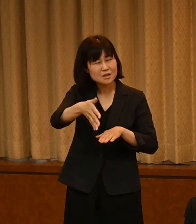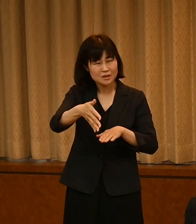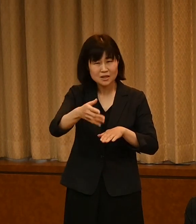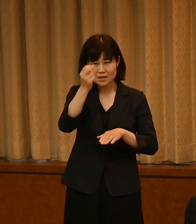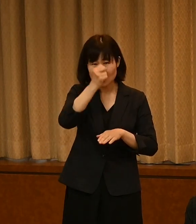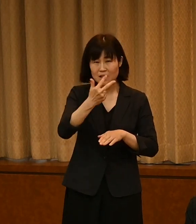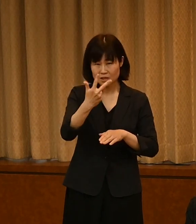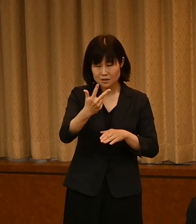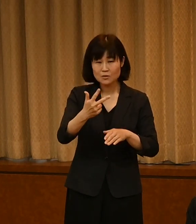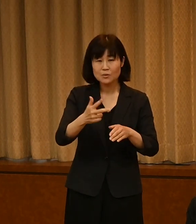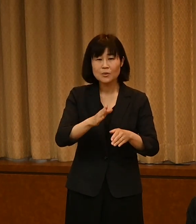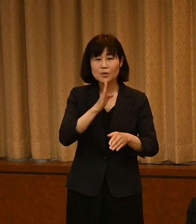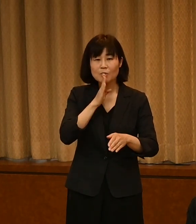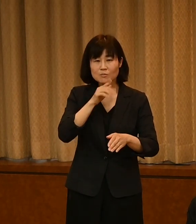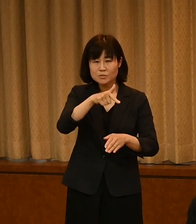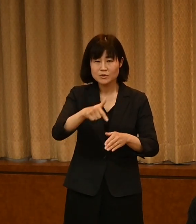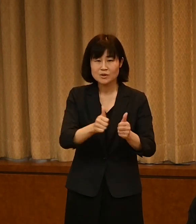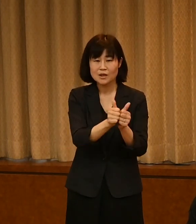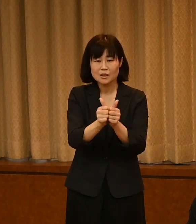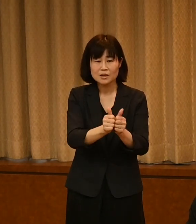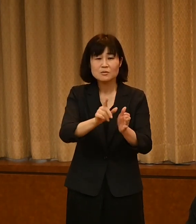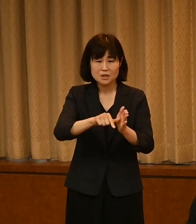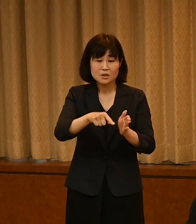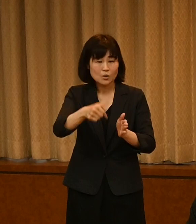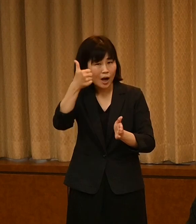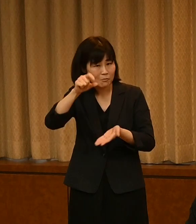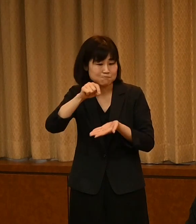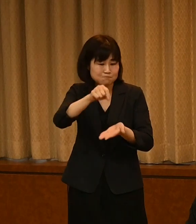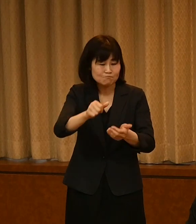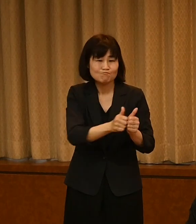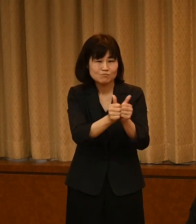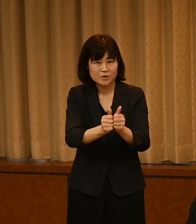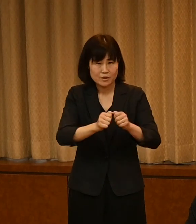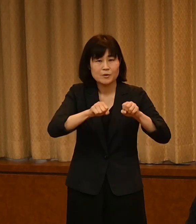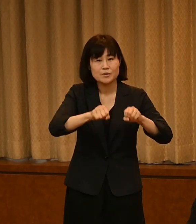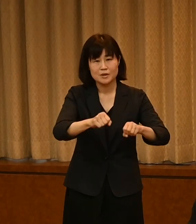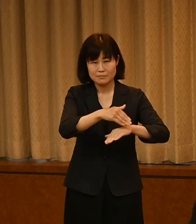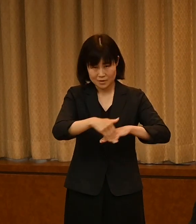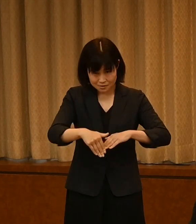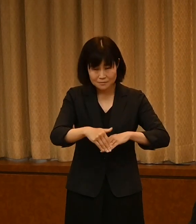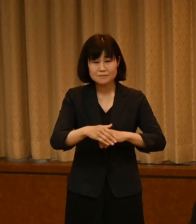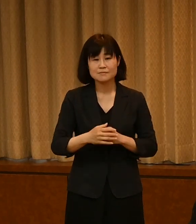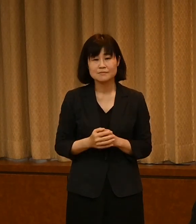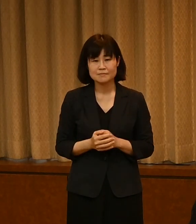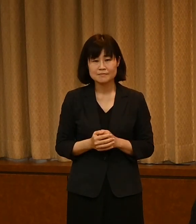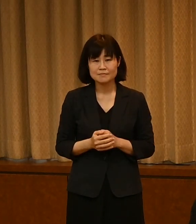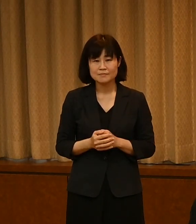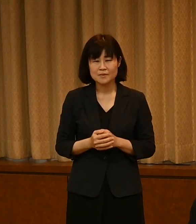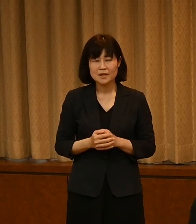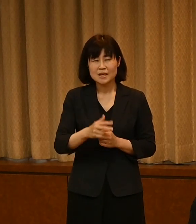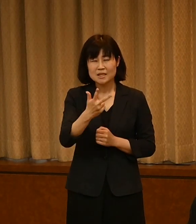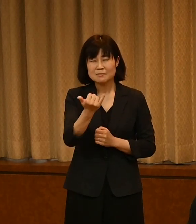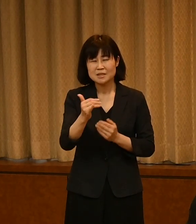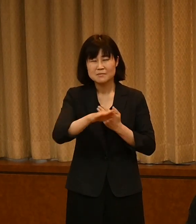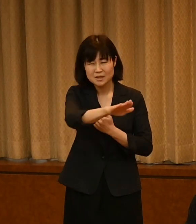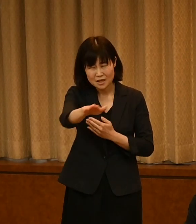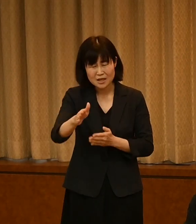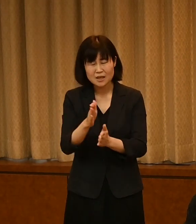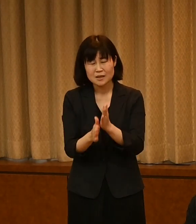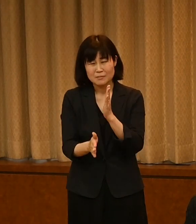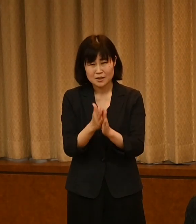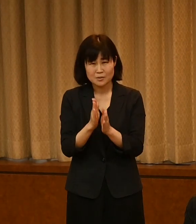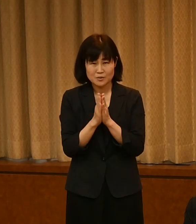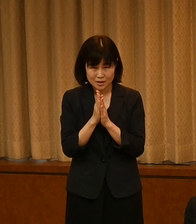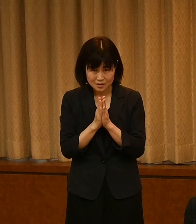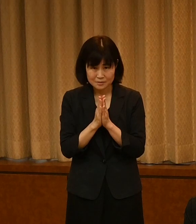議において決定したいと考えております。市民の皆様にも改めてお願いでございます。